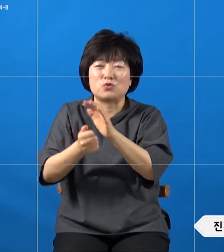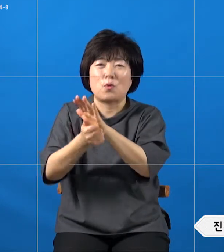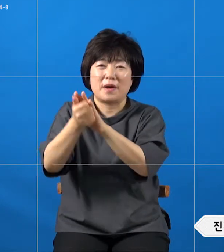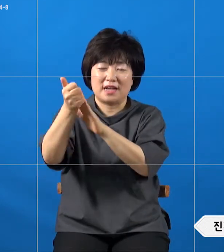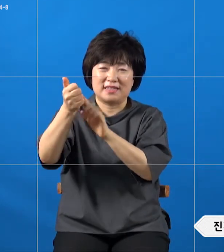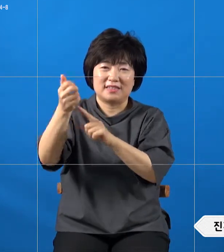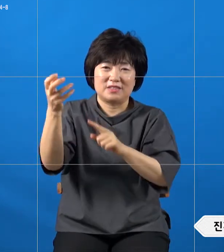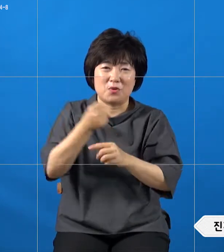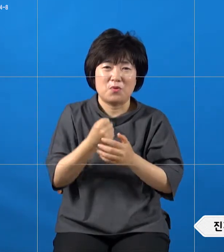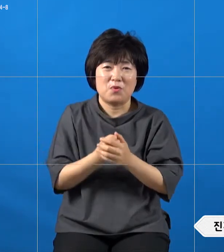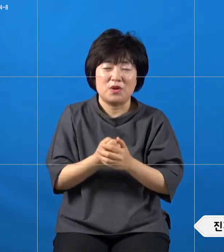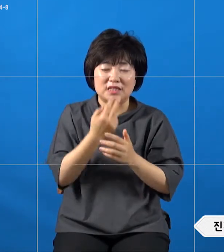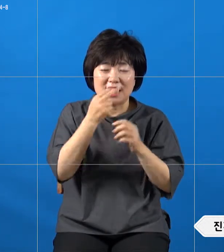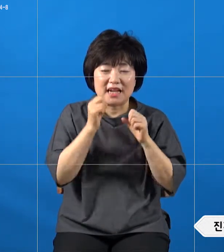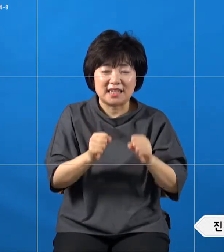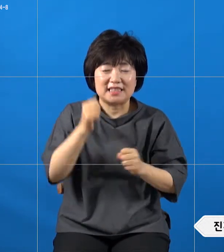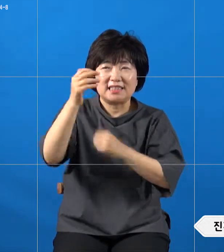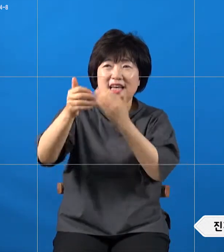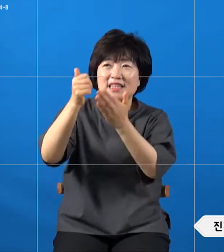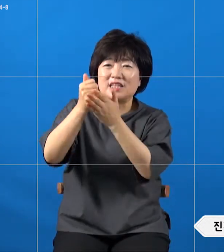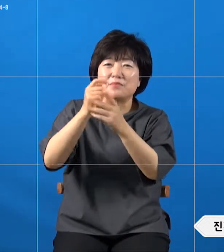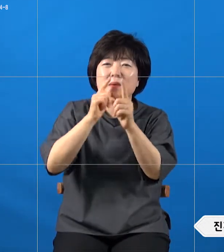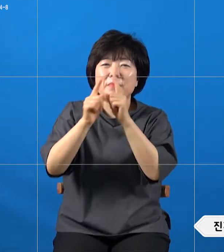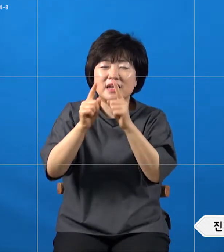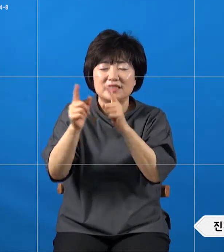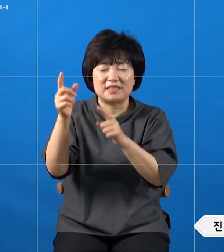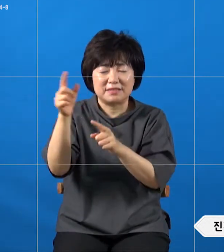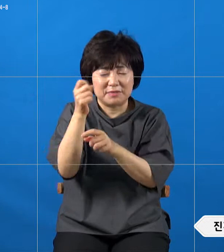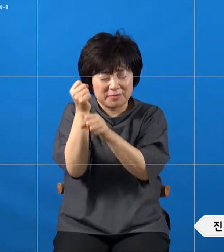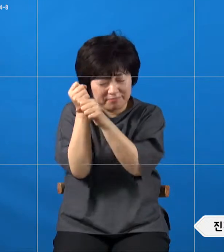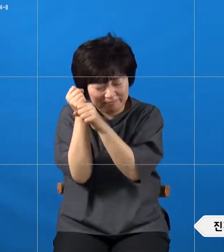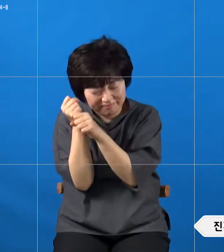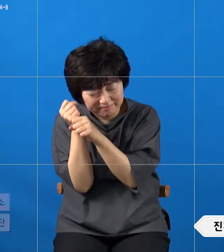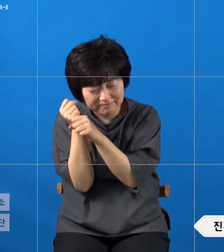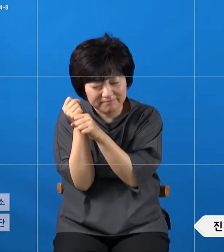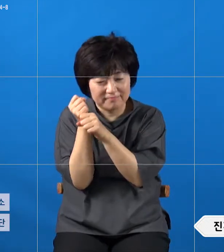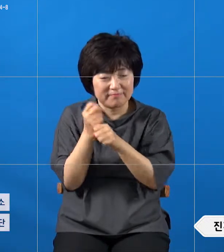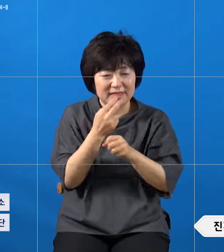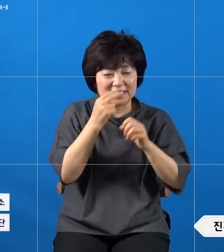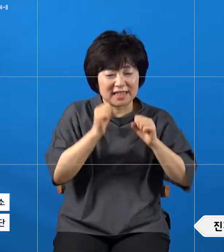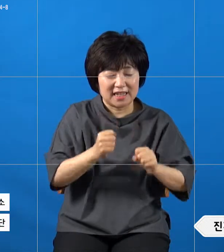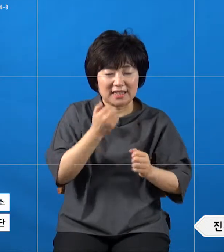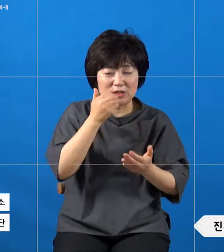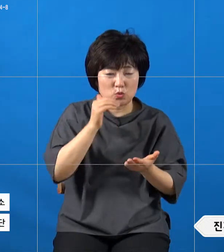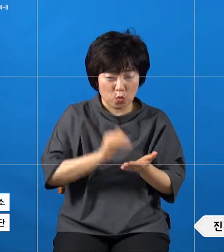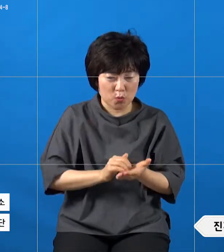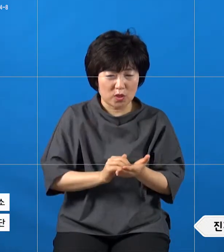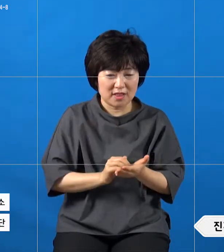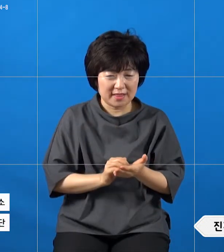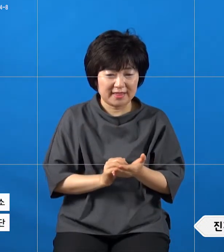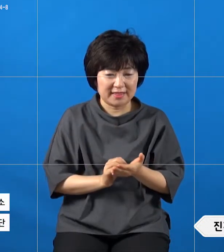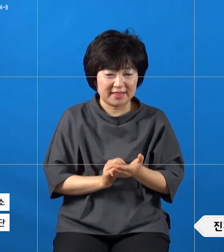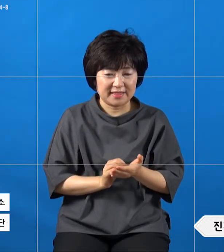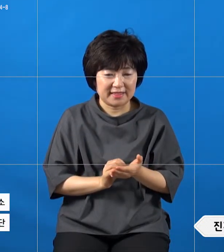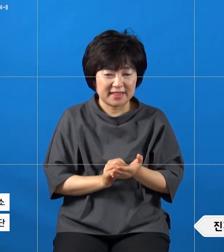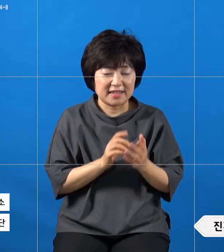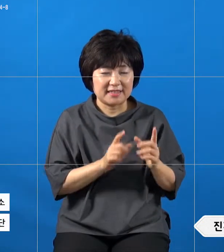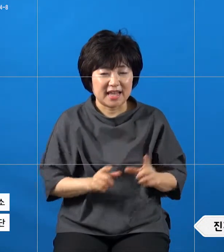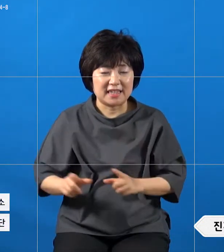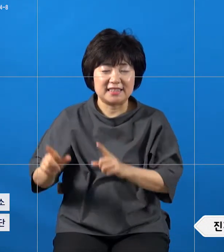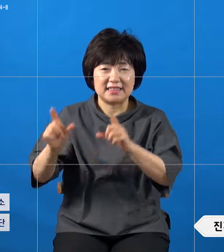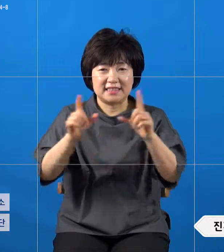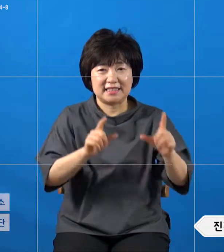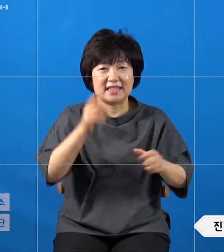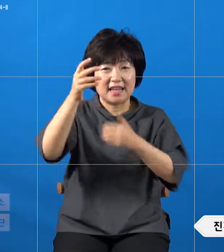소망으로 살아있는 하나님의 말씀을 가지고 산 돌로